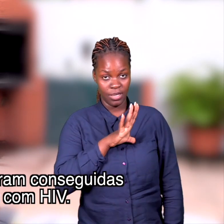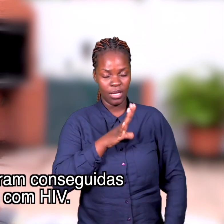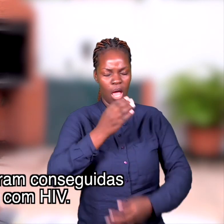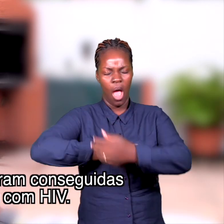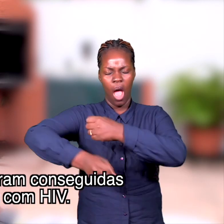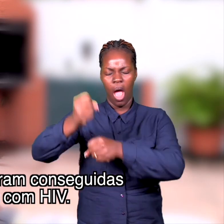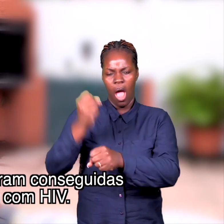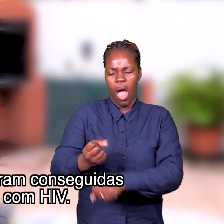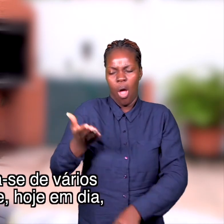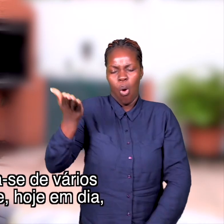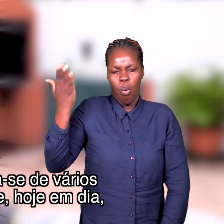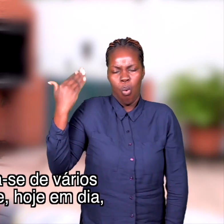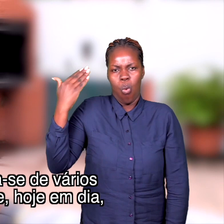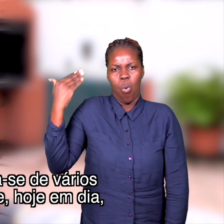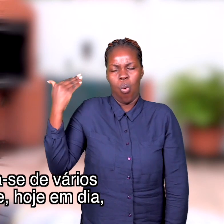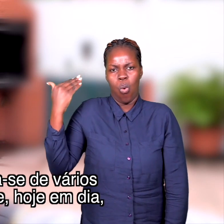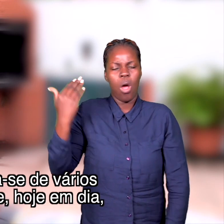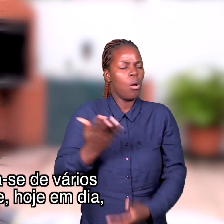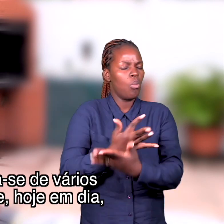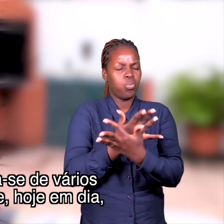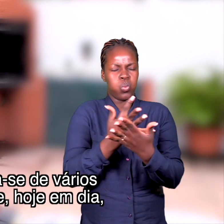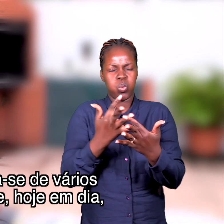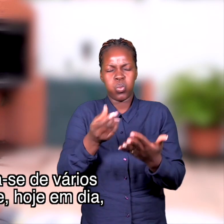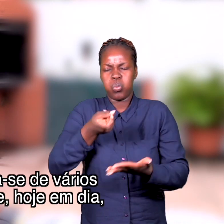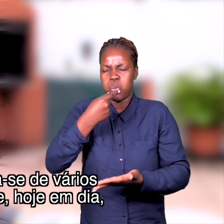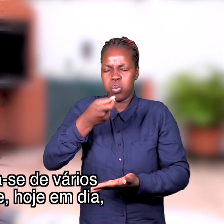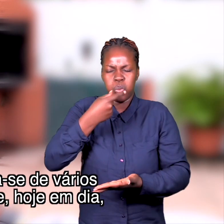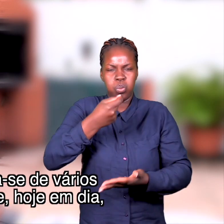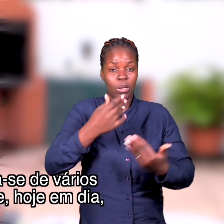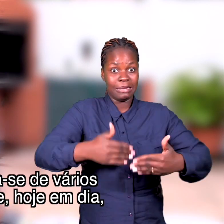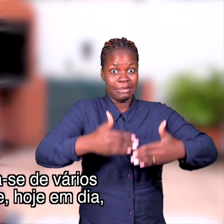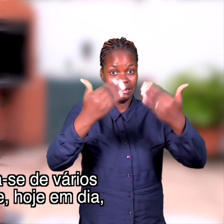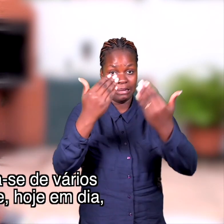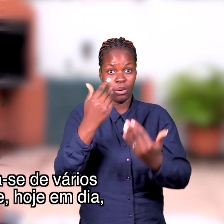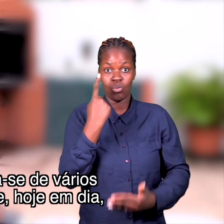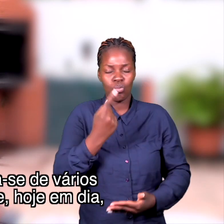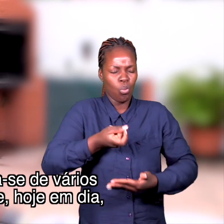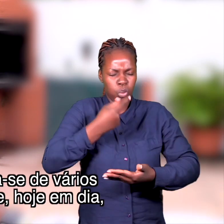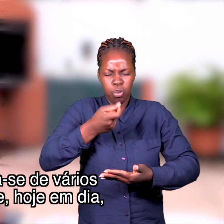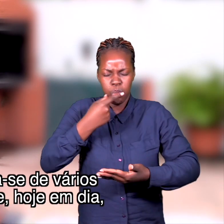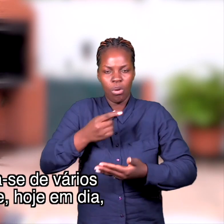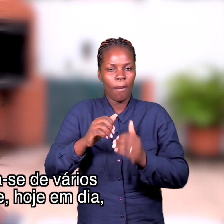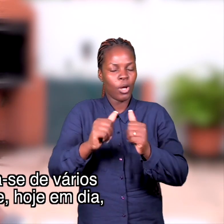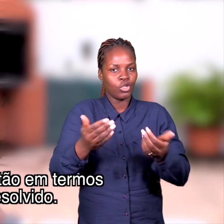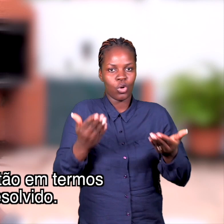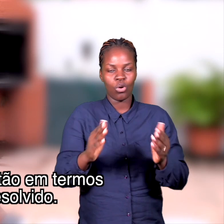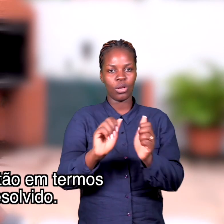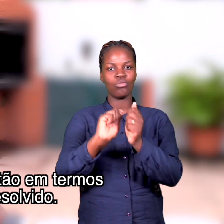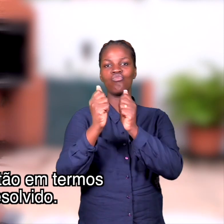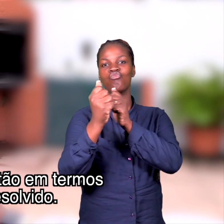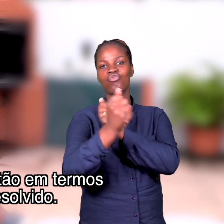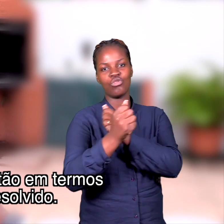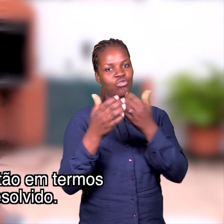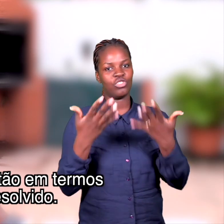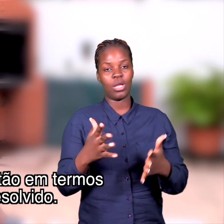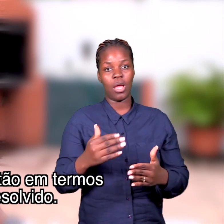com HIV, há anos atrás, precisavam de muitos comprimidos diariamente. Hoje em dia,